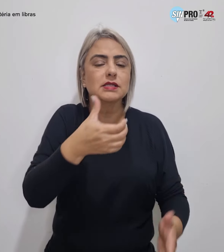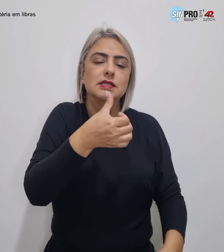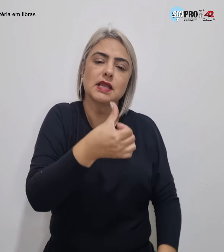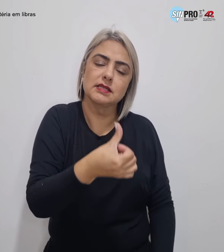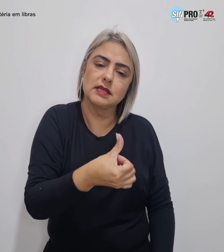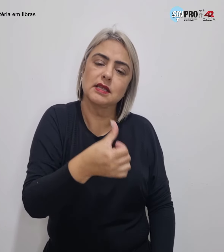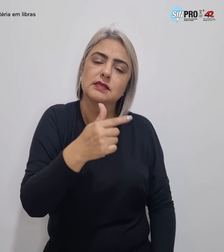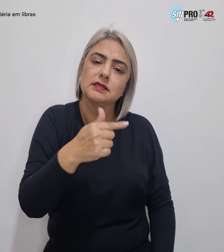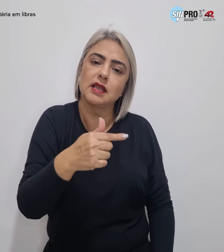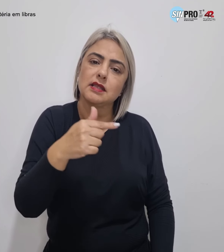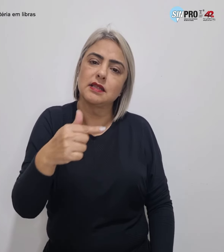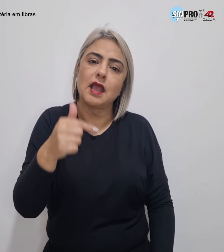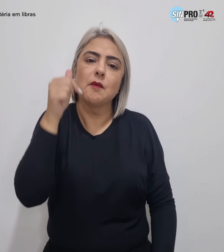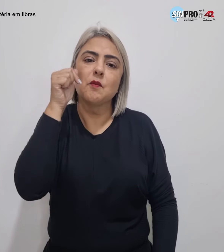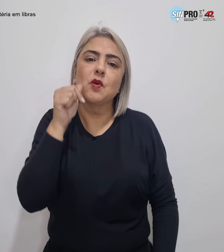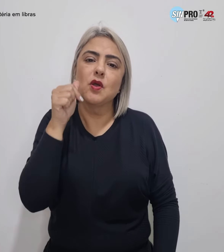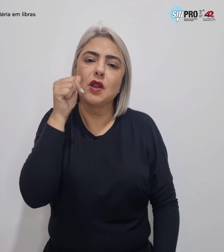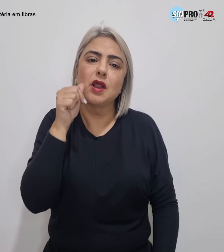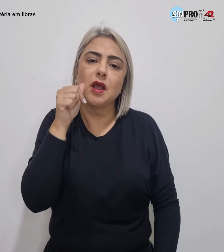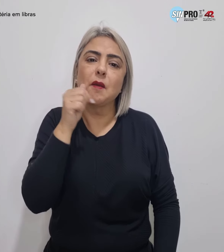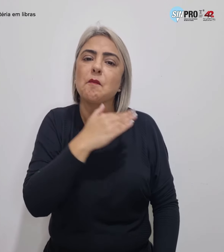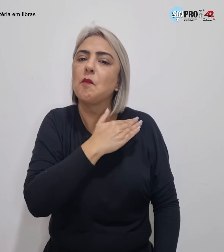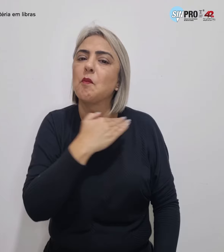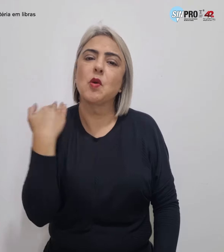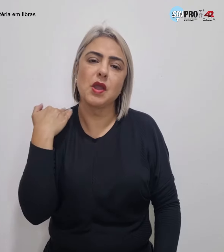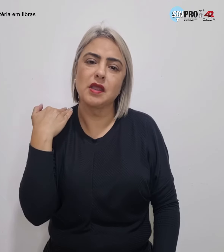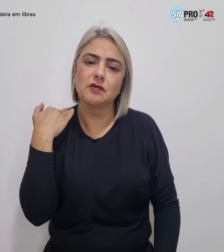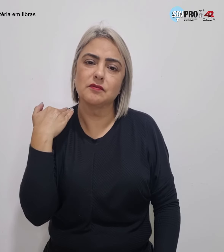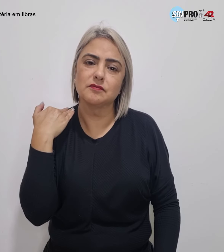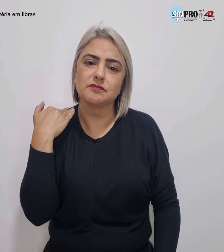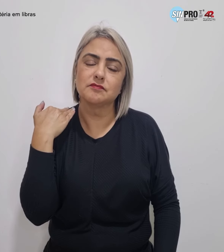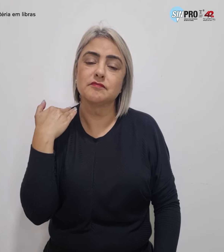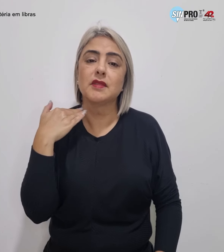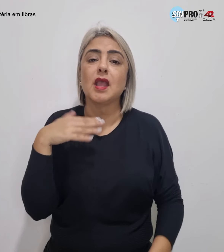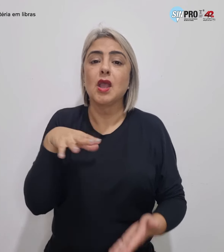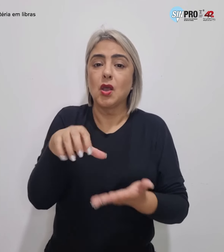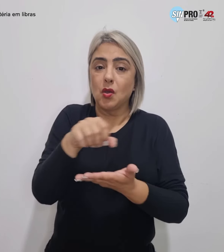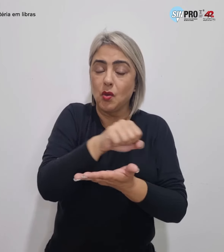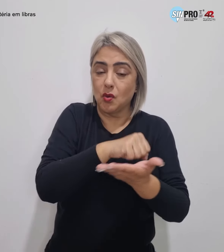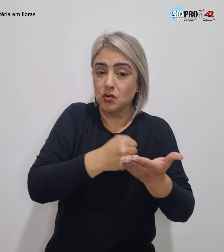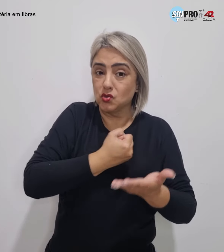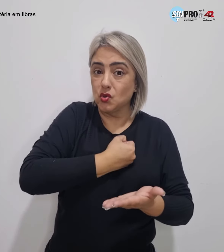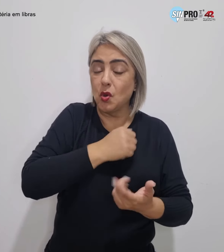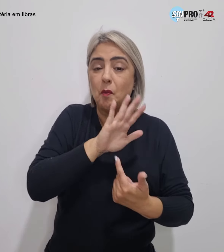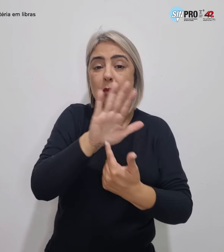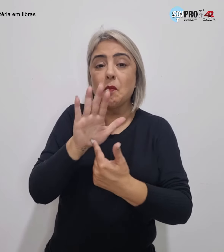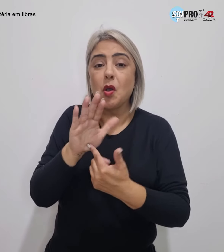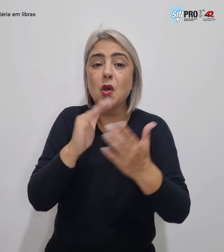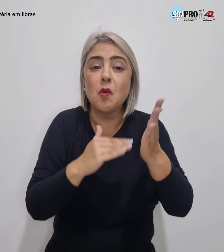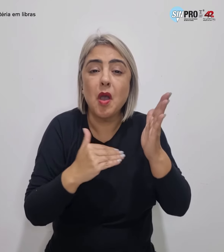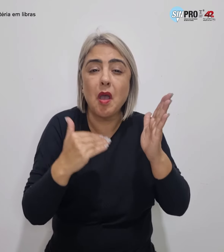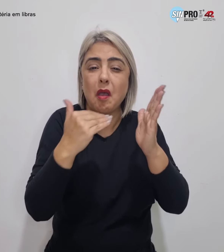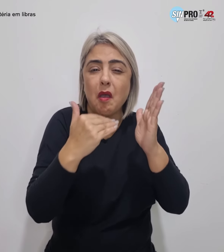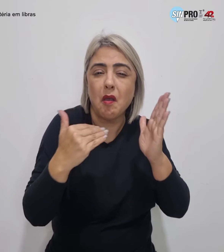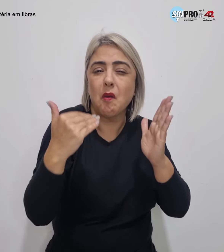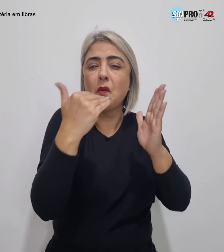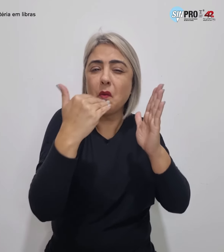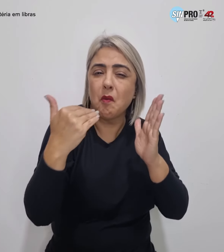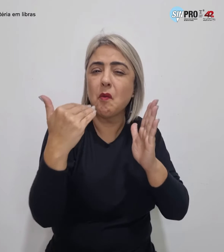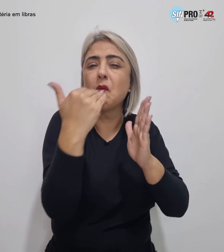677 mulheres foram mortas os dados indicam um crescimento contínuo de